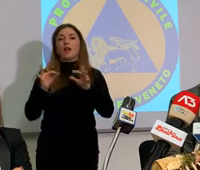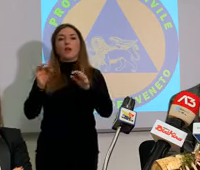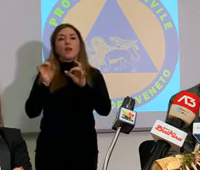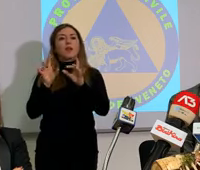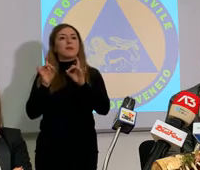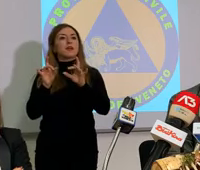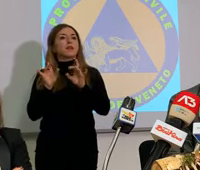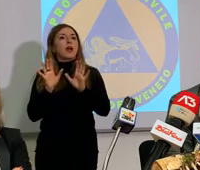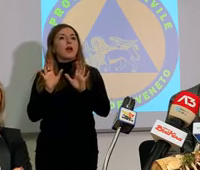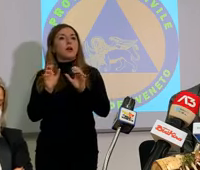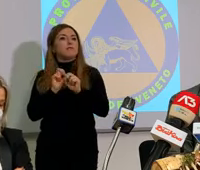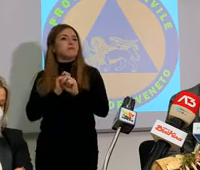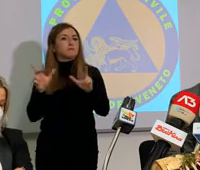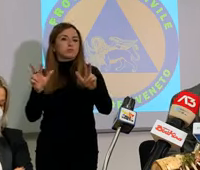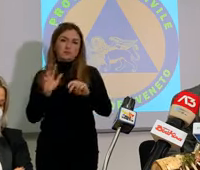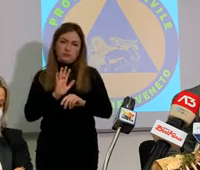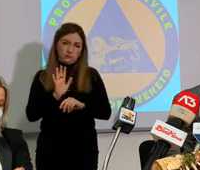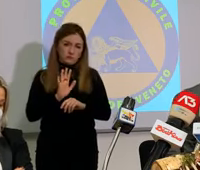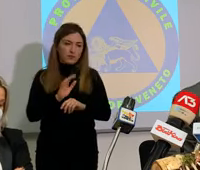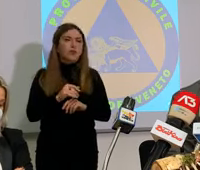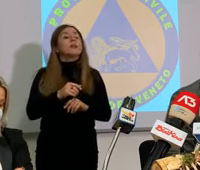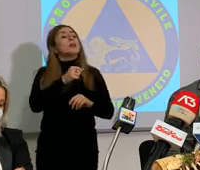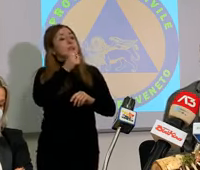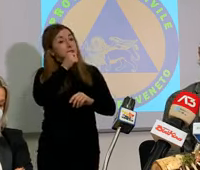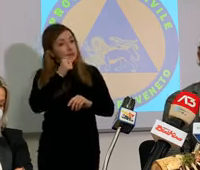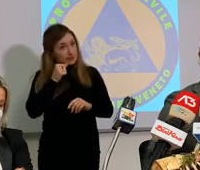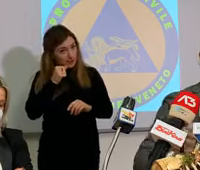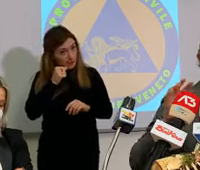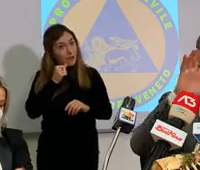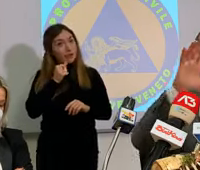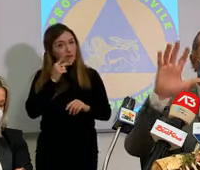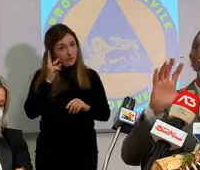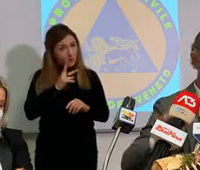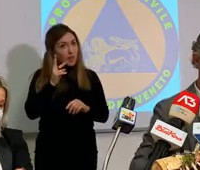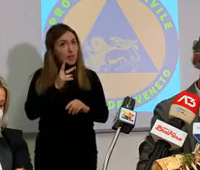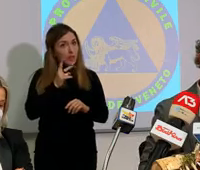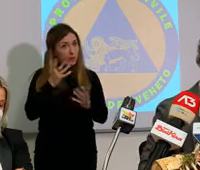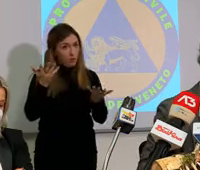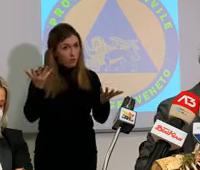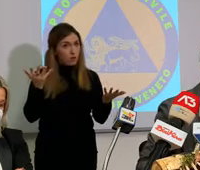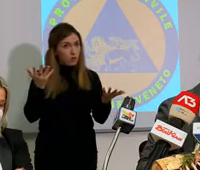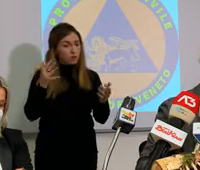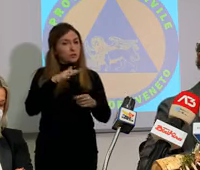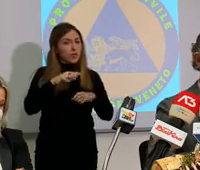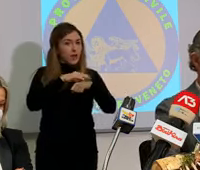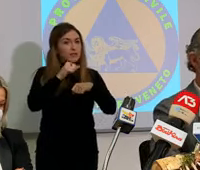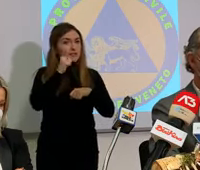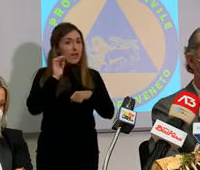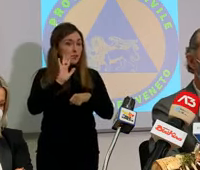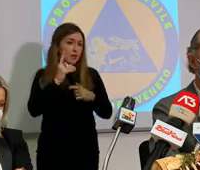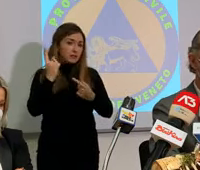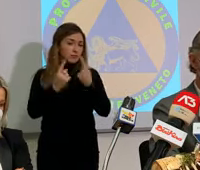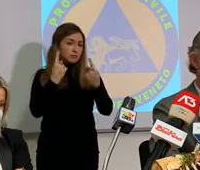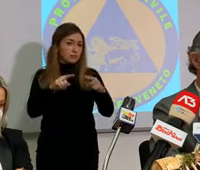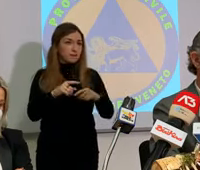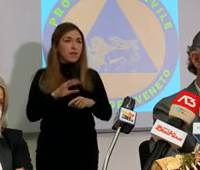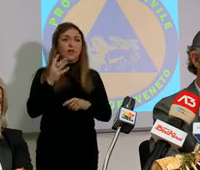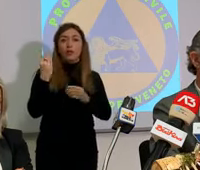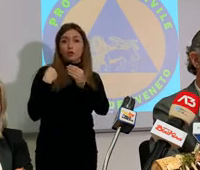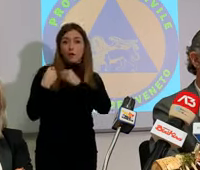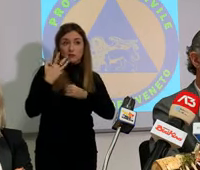così serve è utile ma vorrei ricordare che lo scenario è questo avete altre domande o